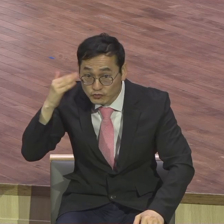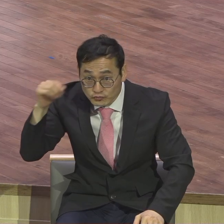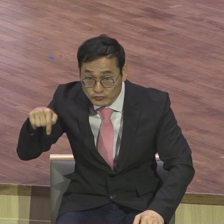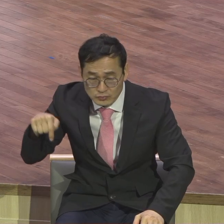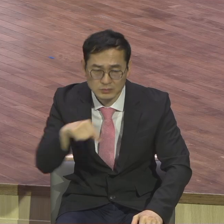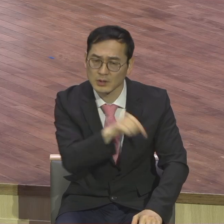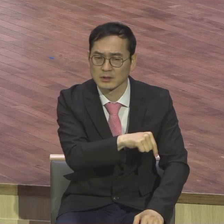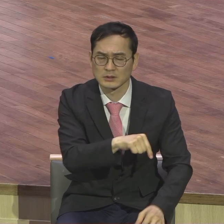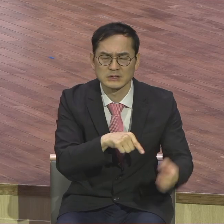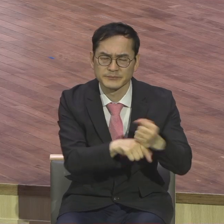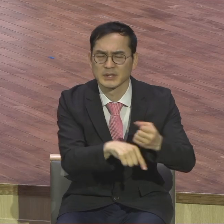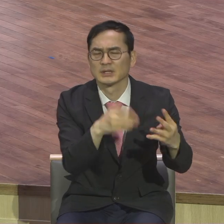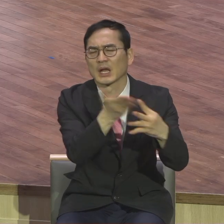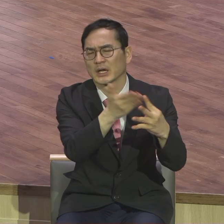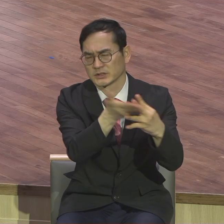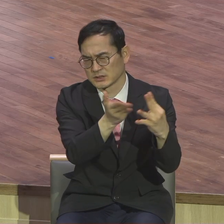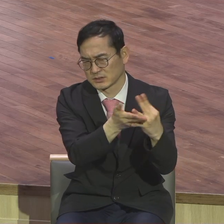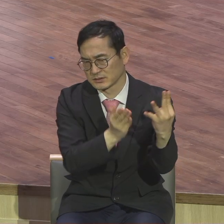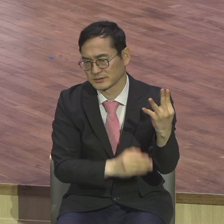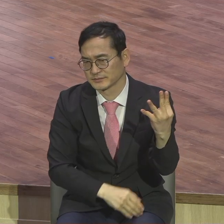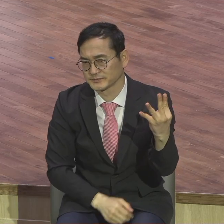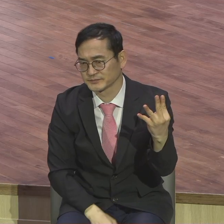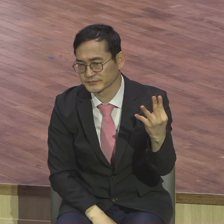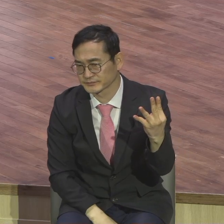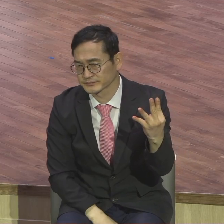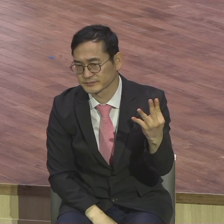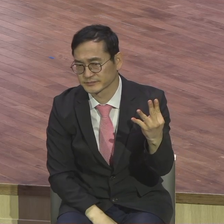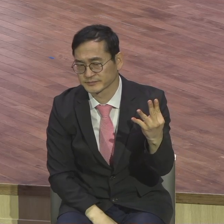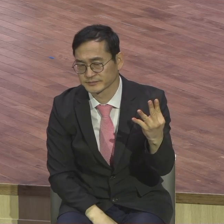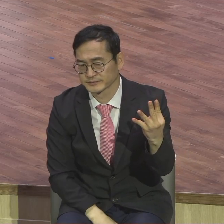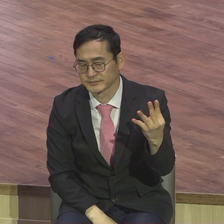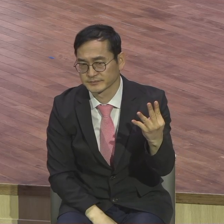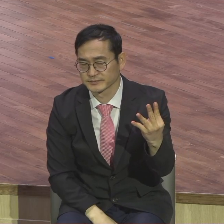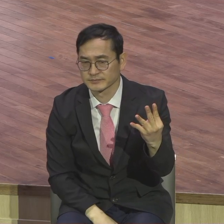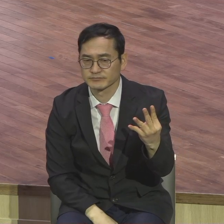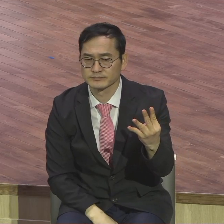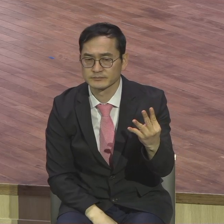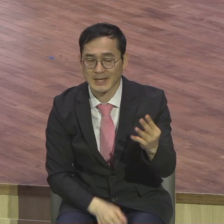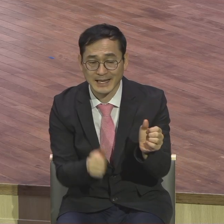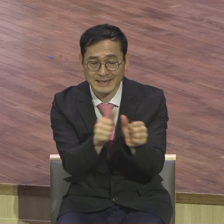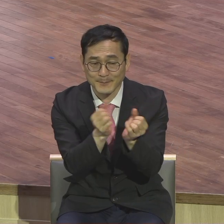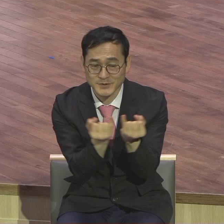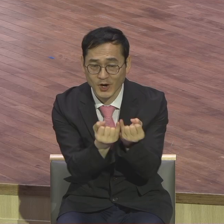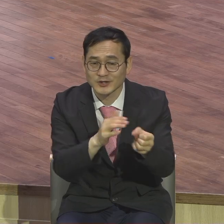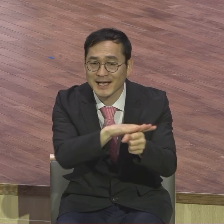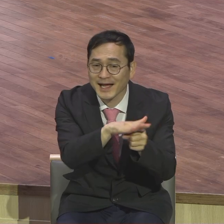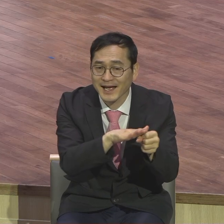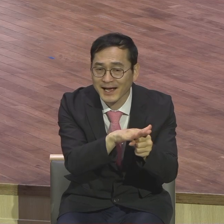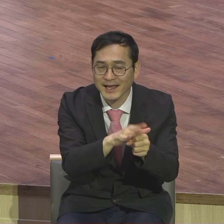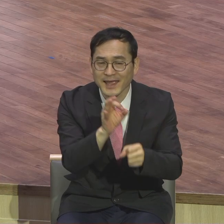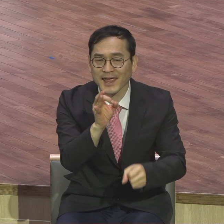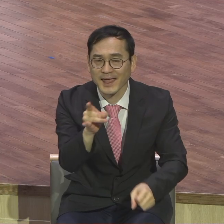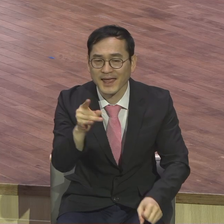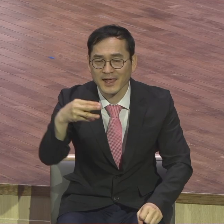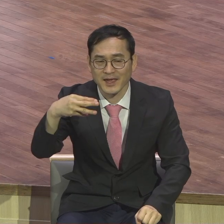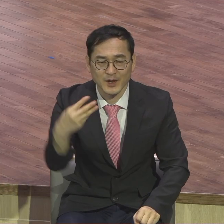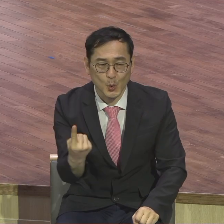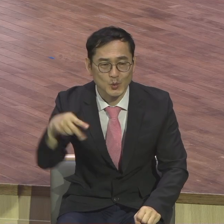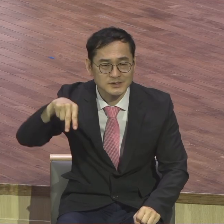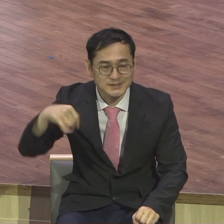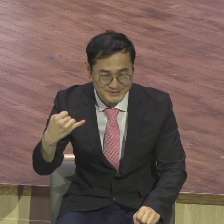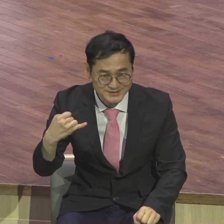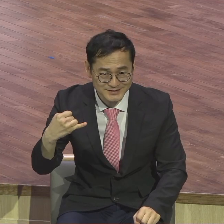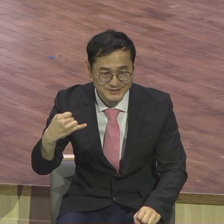헬라어에서는 사랑했을 때의 네 단어인데 남녀간의 사랑은 에로스라고 해요. 에로스.